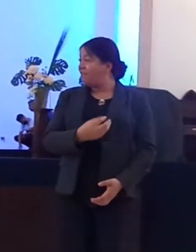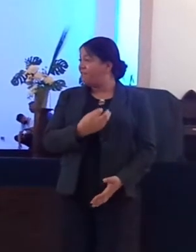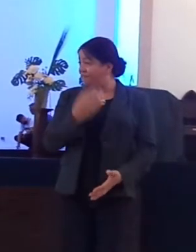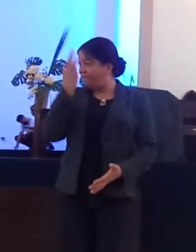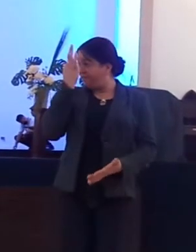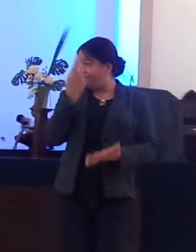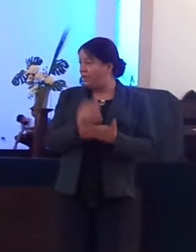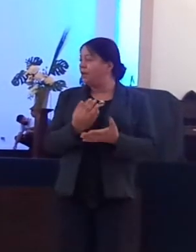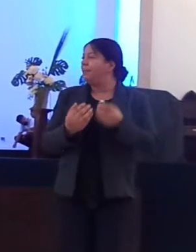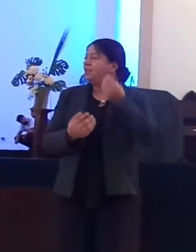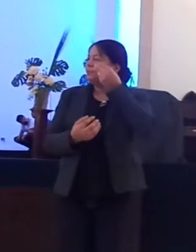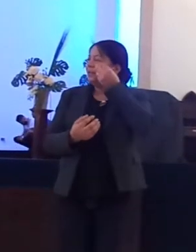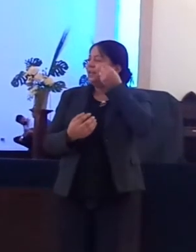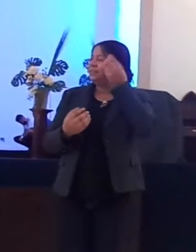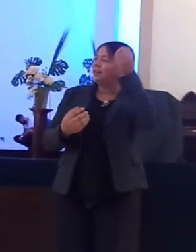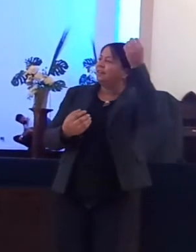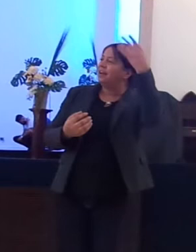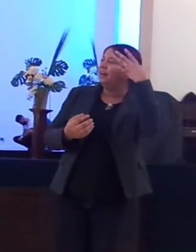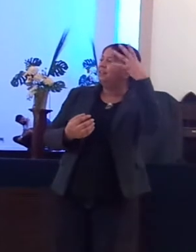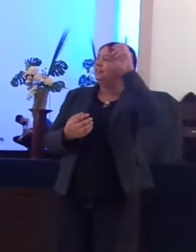experiência da graça de Deus.